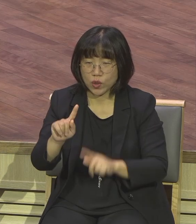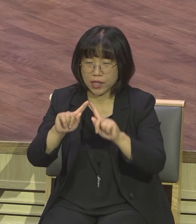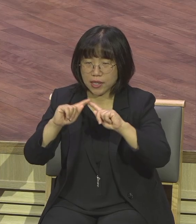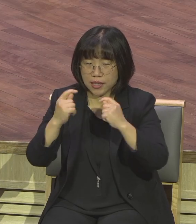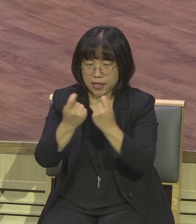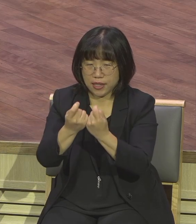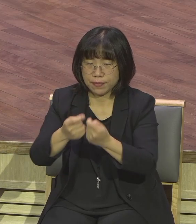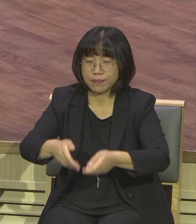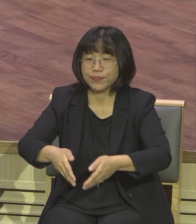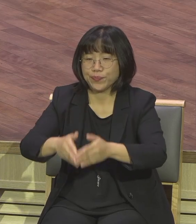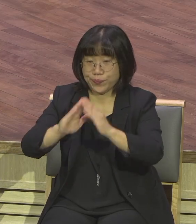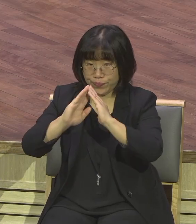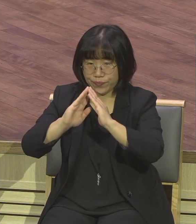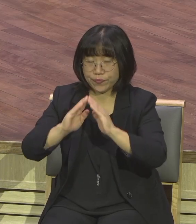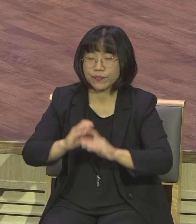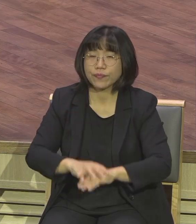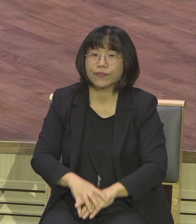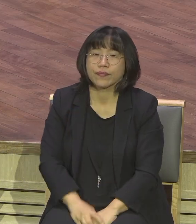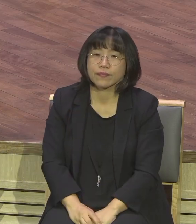오직 팀을 구성해가지고